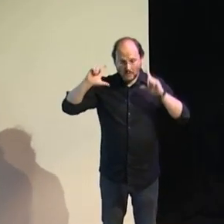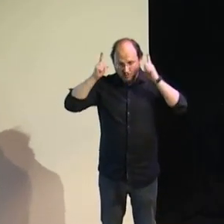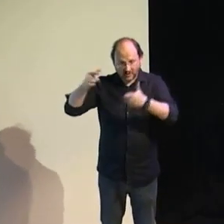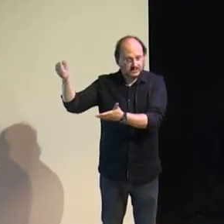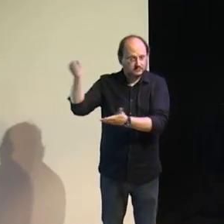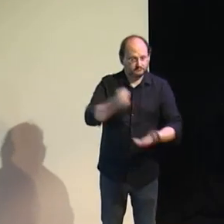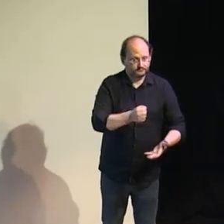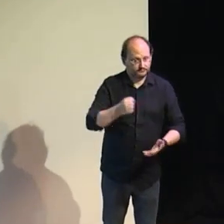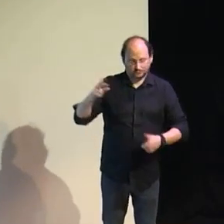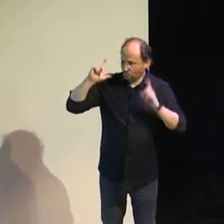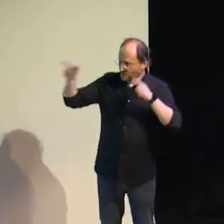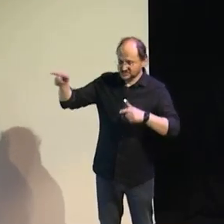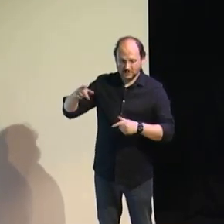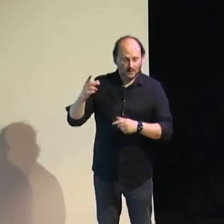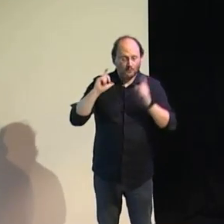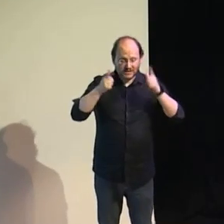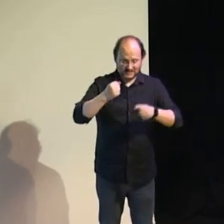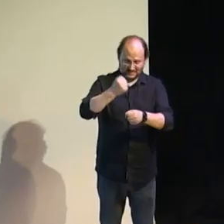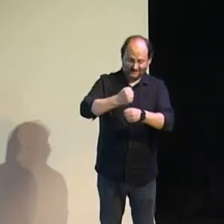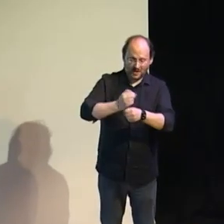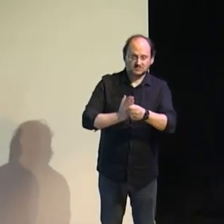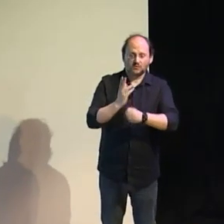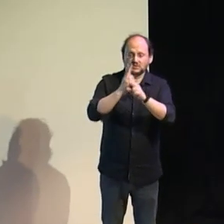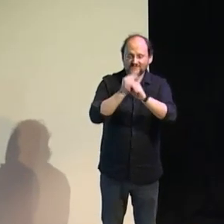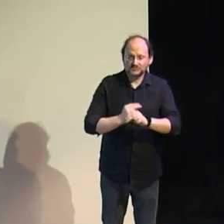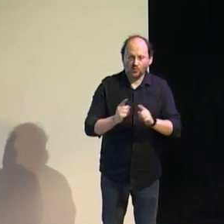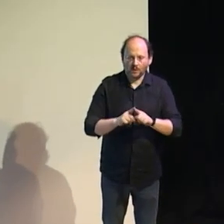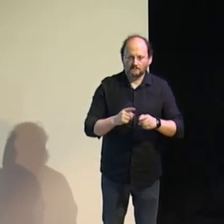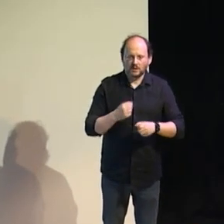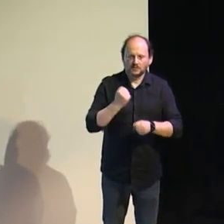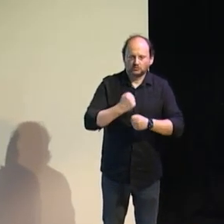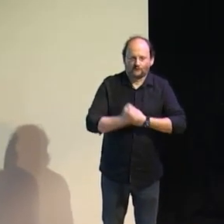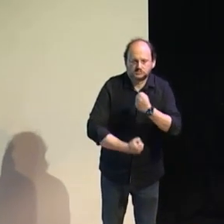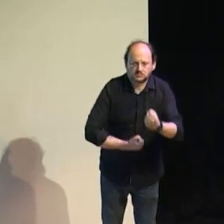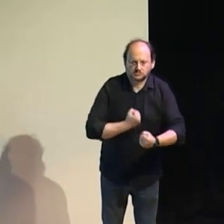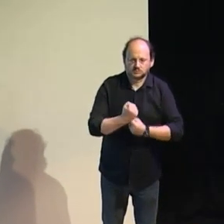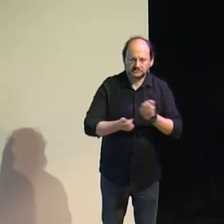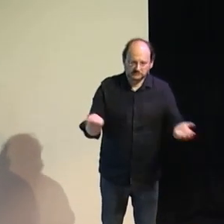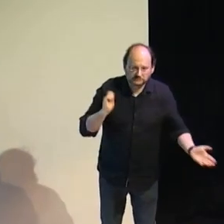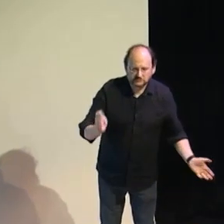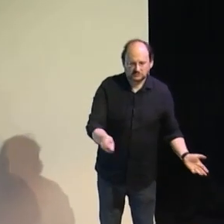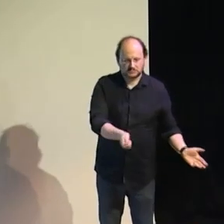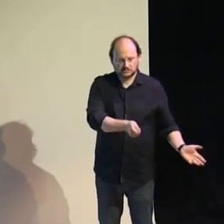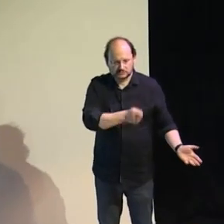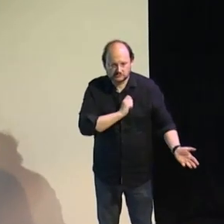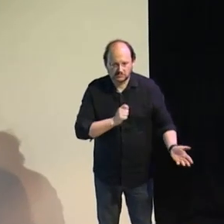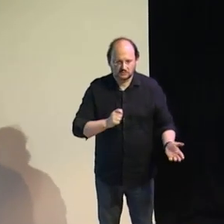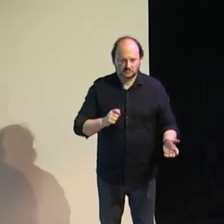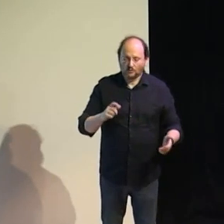le signe de travail, où on se tape le poing l'un sur l'autre, c'est les moines. Et c'est finalement le travail comme une souffrance,